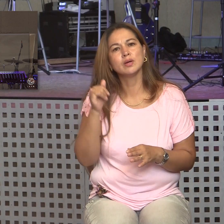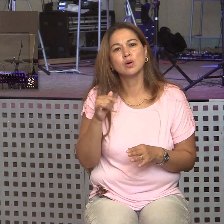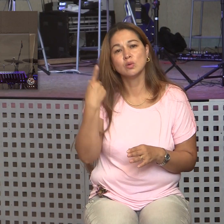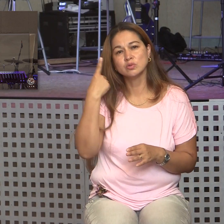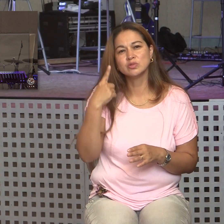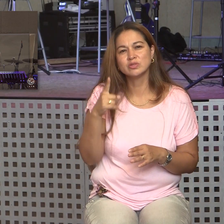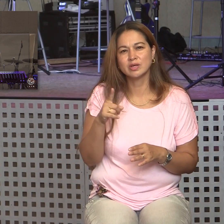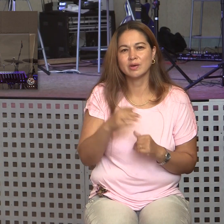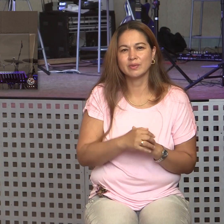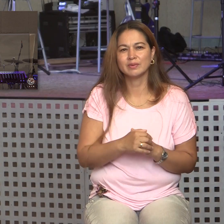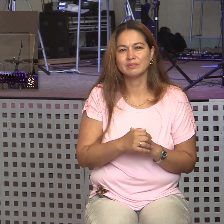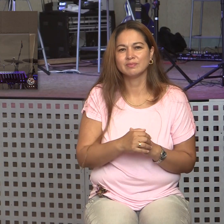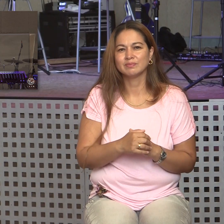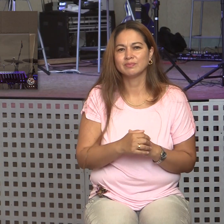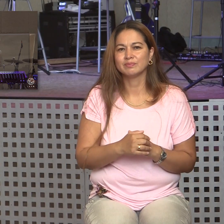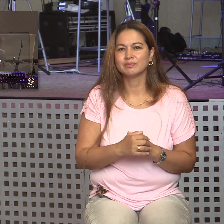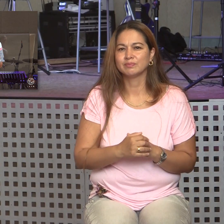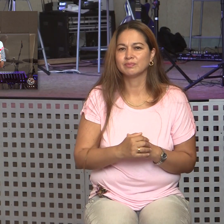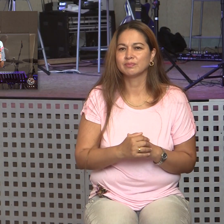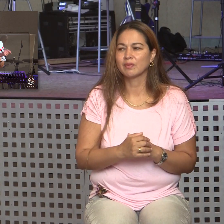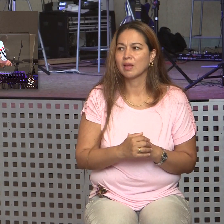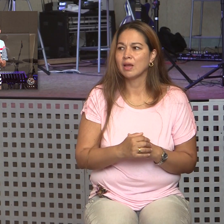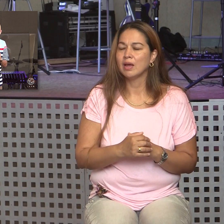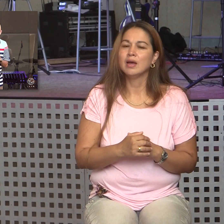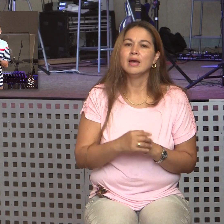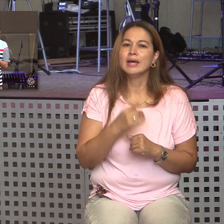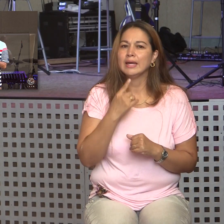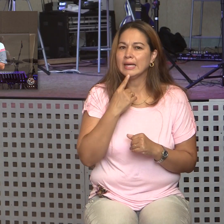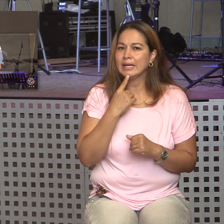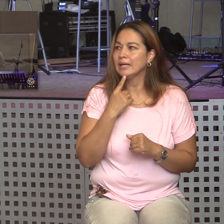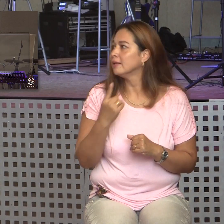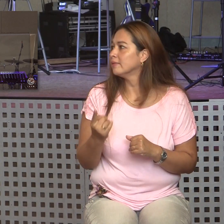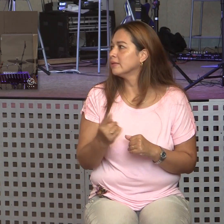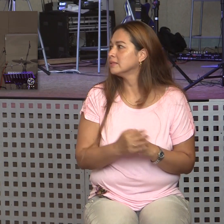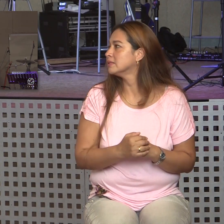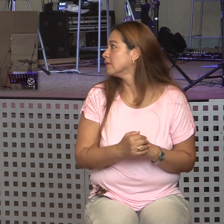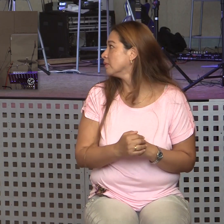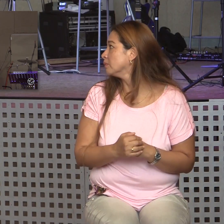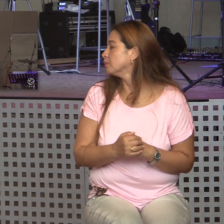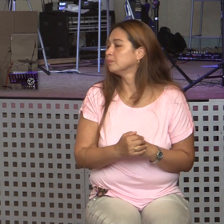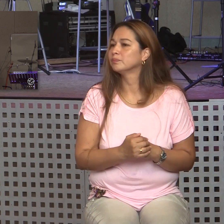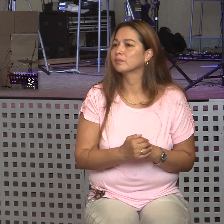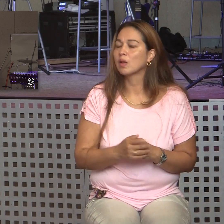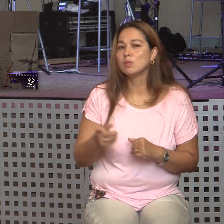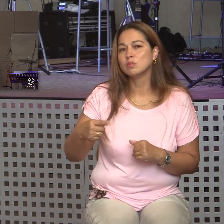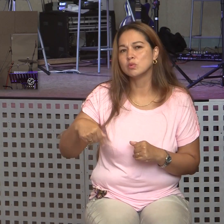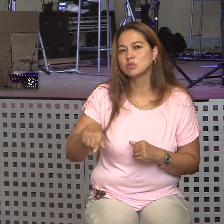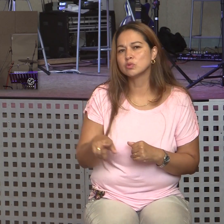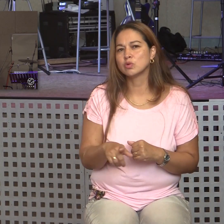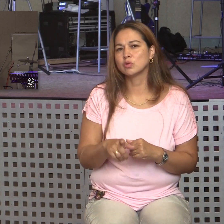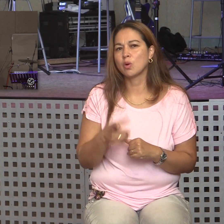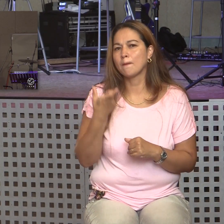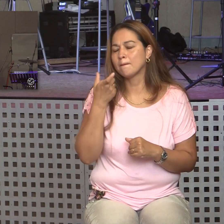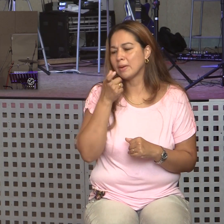No les prohíbe la sanidad, no les prohíbe los milagros, no les prohíbe... No, que hablen la palabra. Eso es lo que les